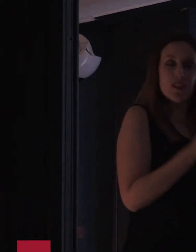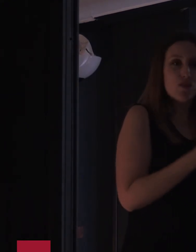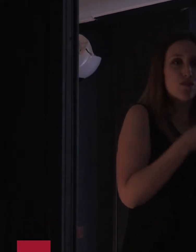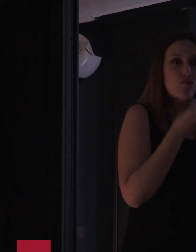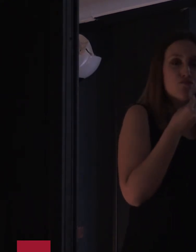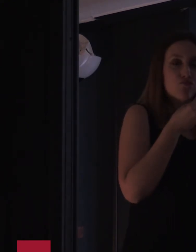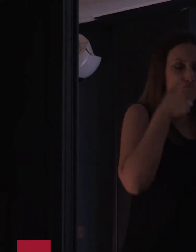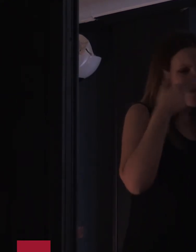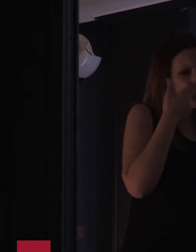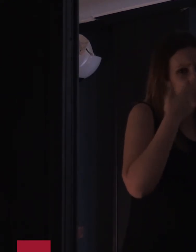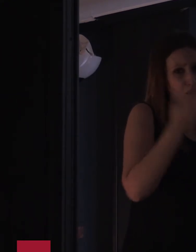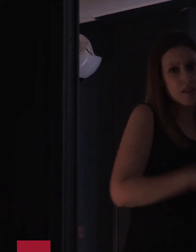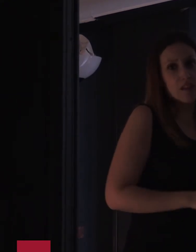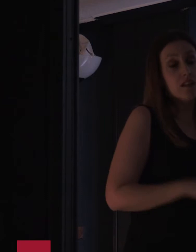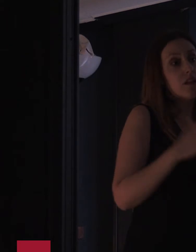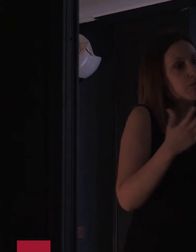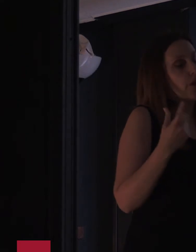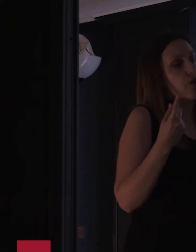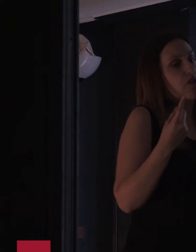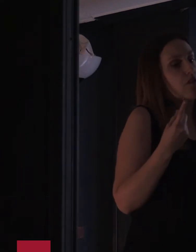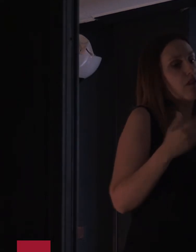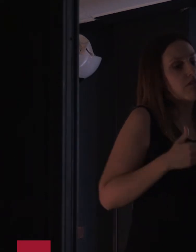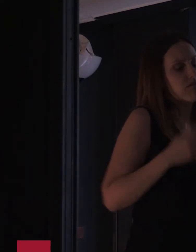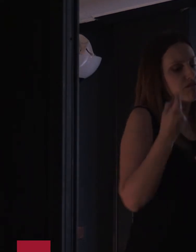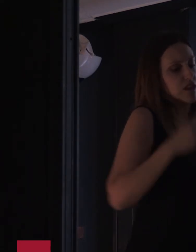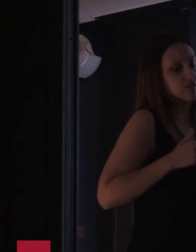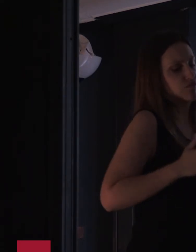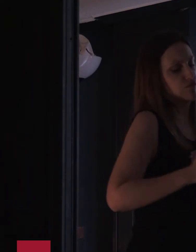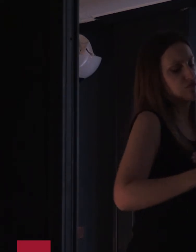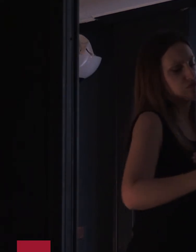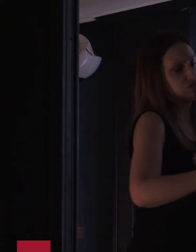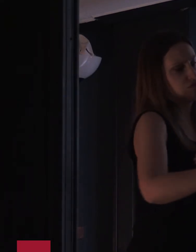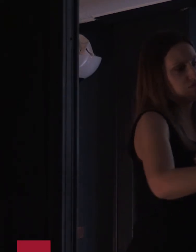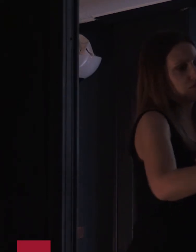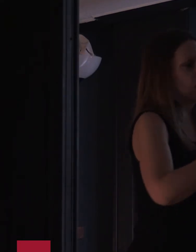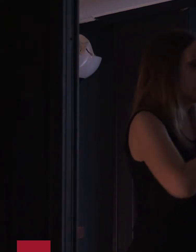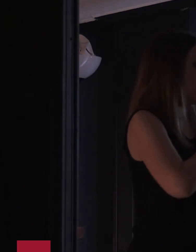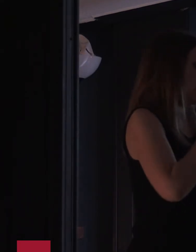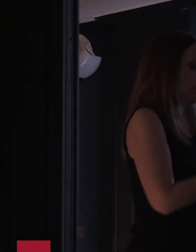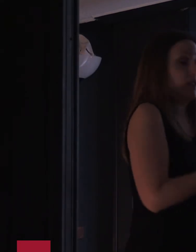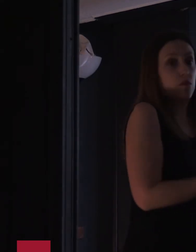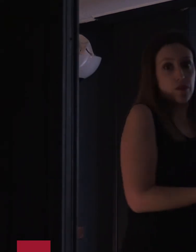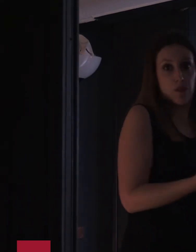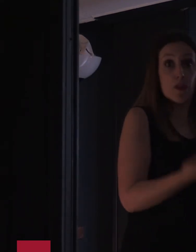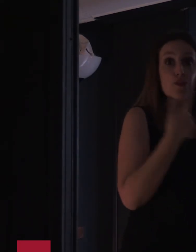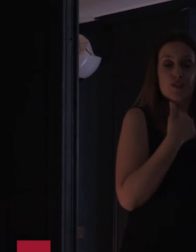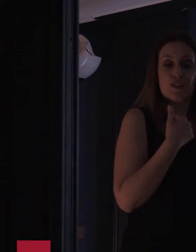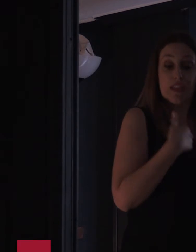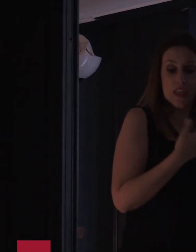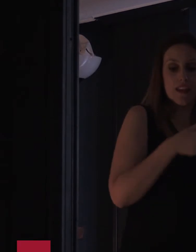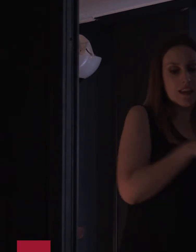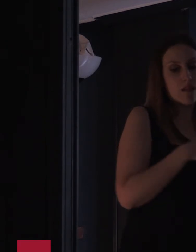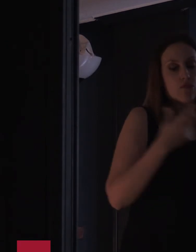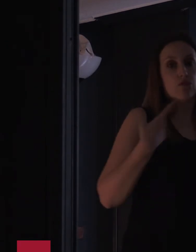muy, muy interesante, pero queda mucho recorrido y bueno, esta es nuestra propuesta, pero también nuestra propuesta nos dice que hemos aprendido muchas cosas por el camino